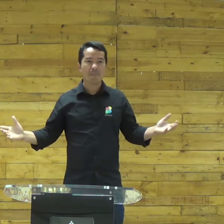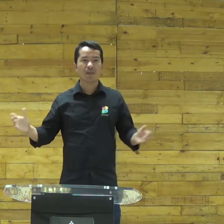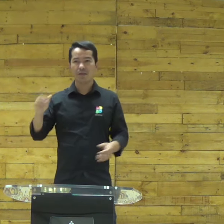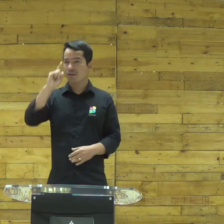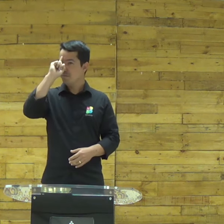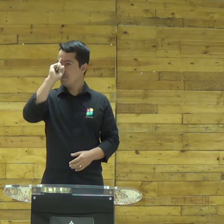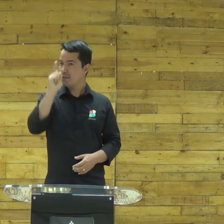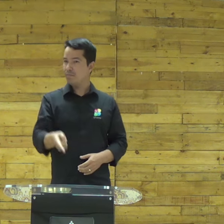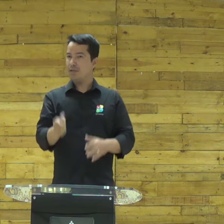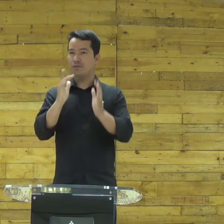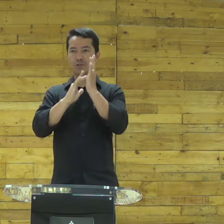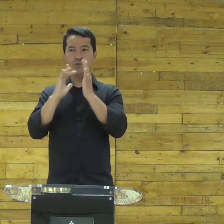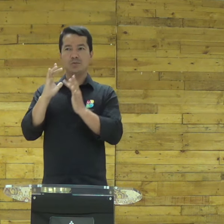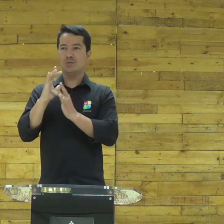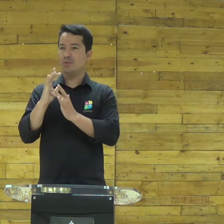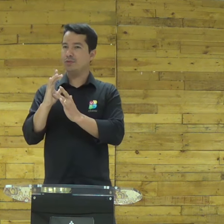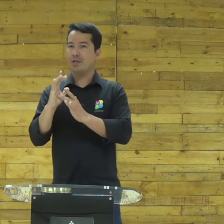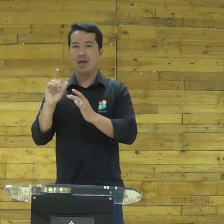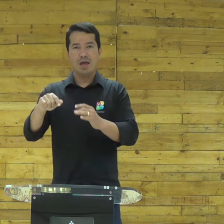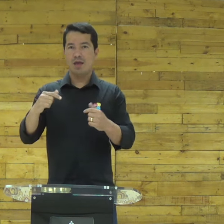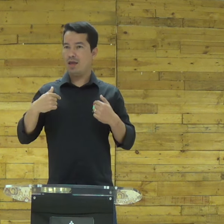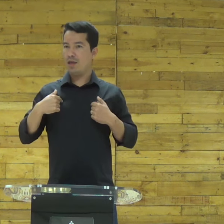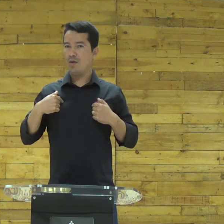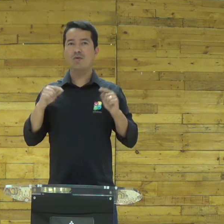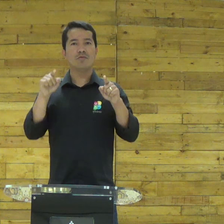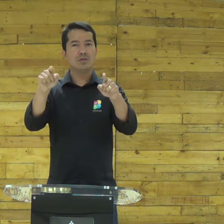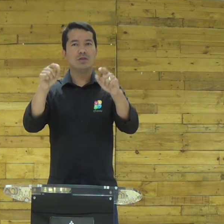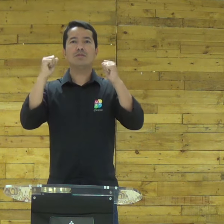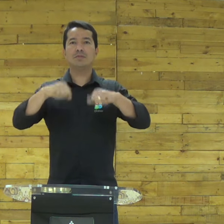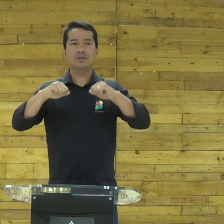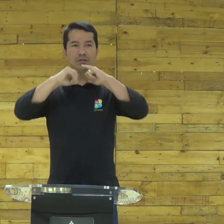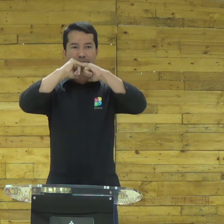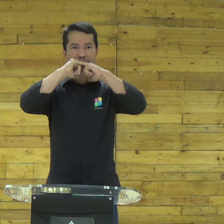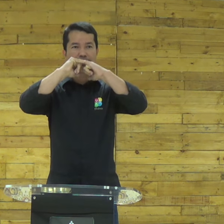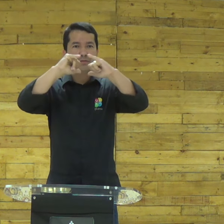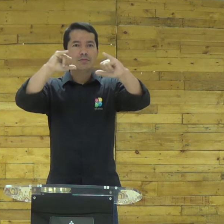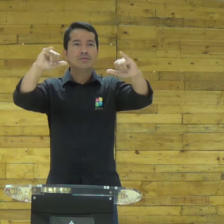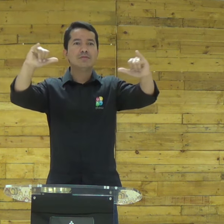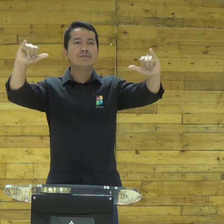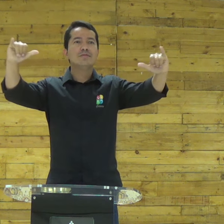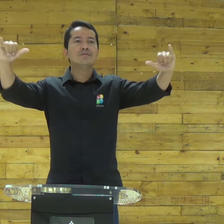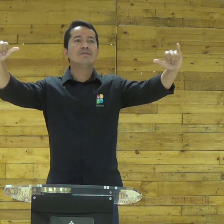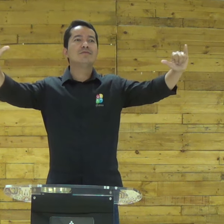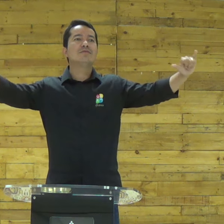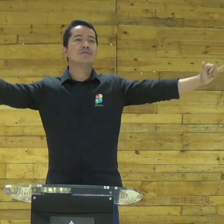espírito é o mandamento de Jesus eu e você precisamos